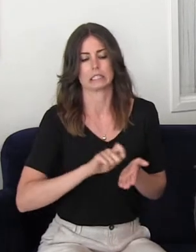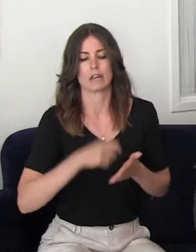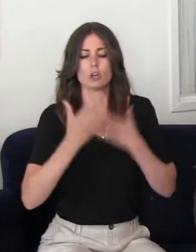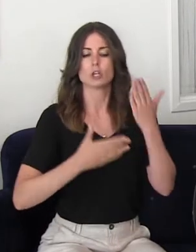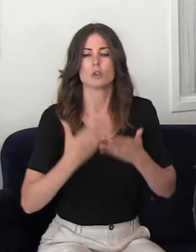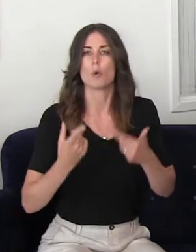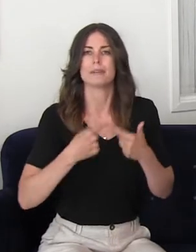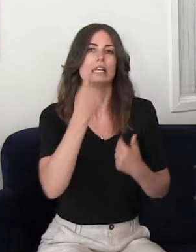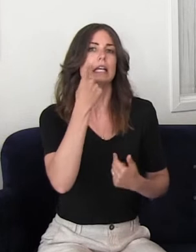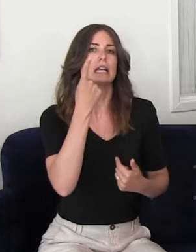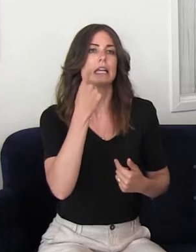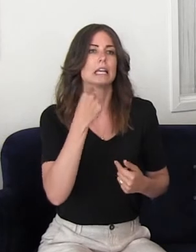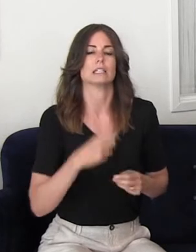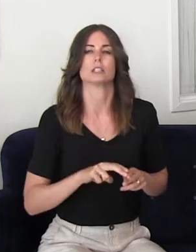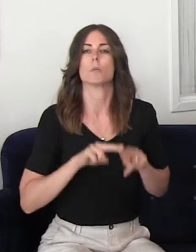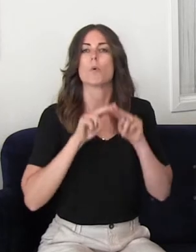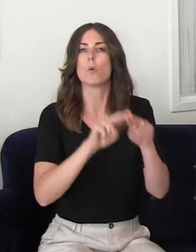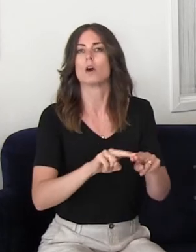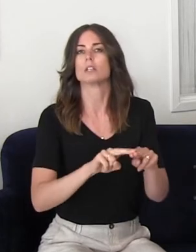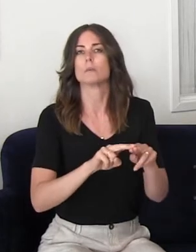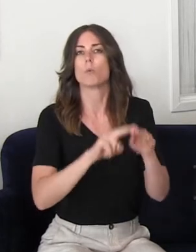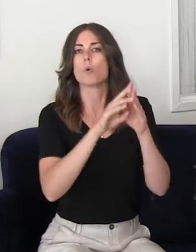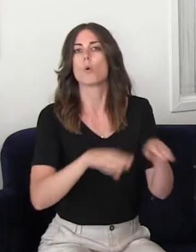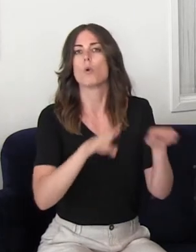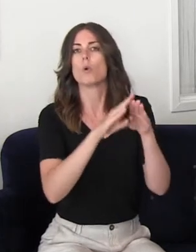var på kollo. Barnkoloni.